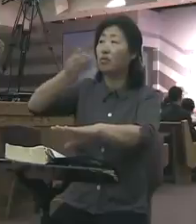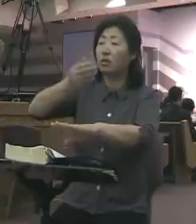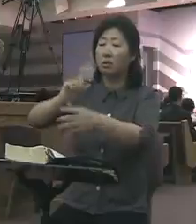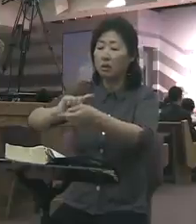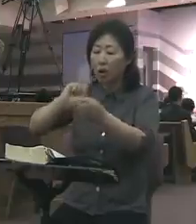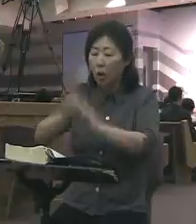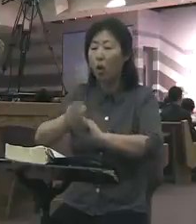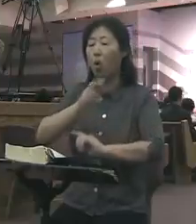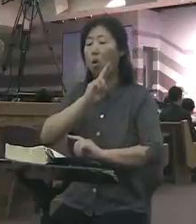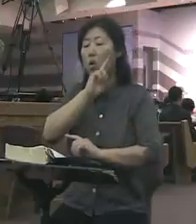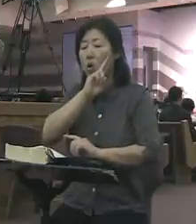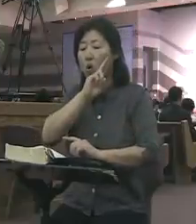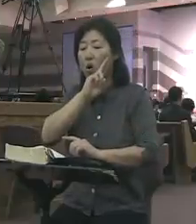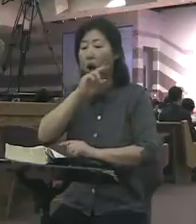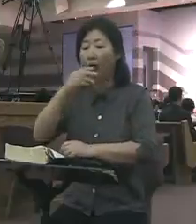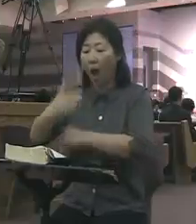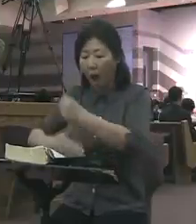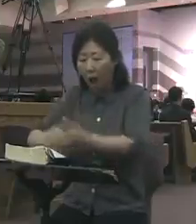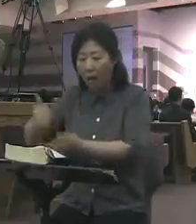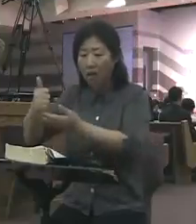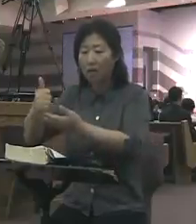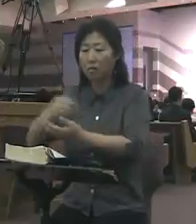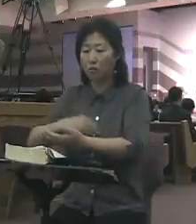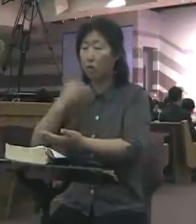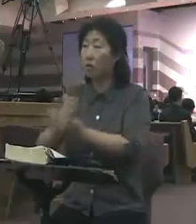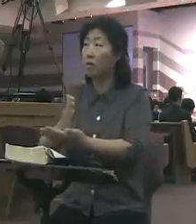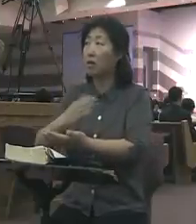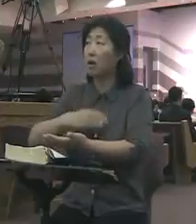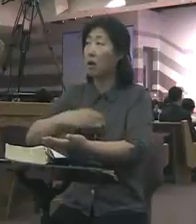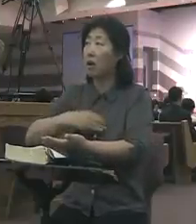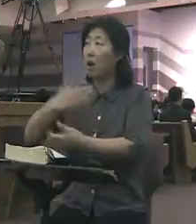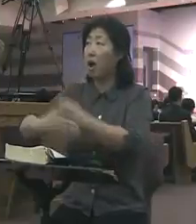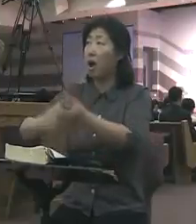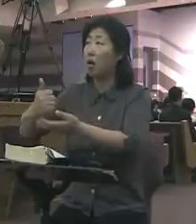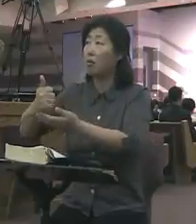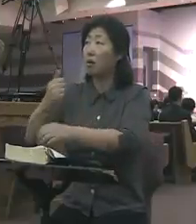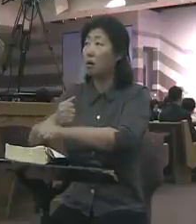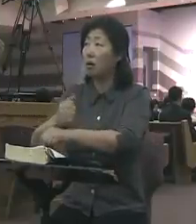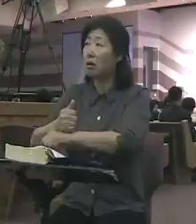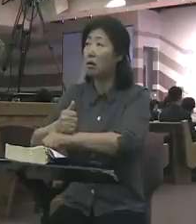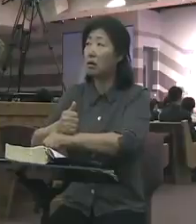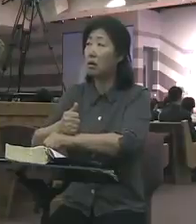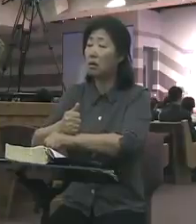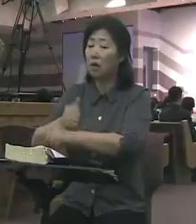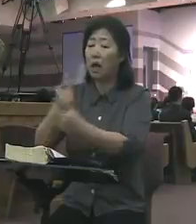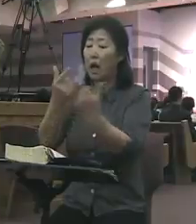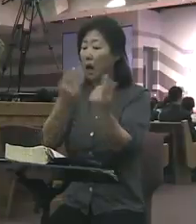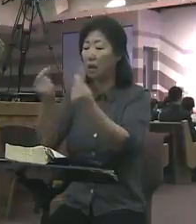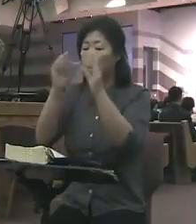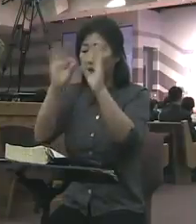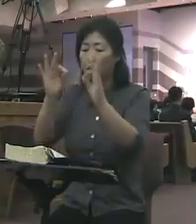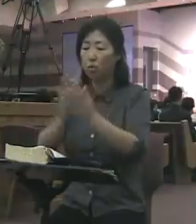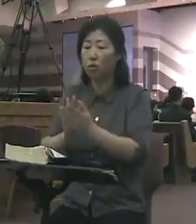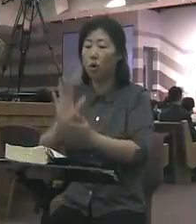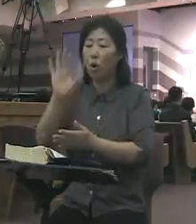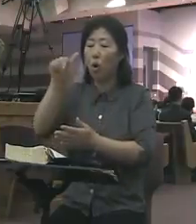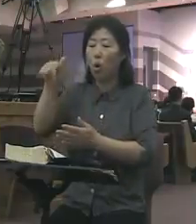말고 하나님이 하신 일을 같이 봅시다. 골육 정신, 형제 사랑으로 과감하게 나갈